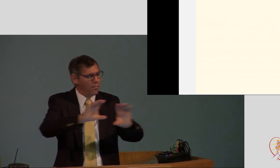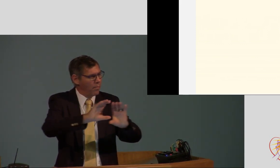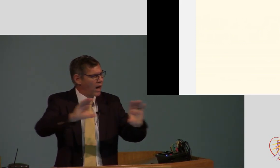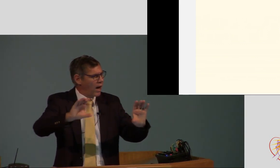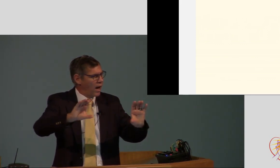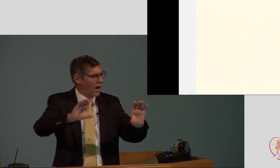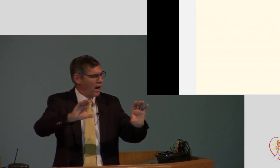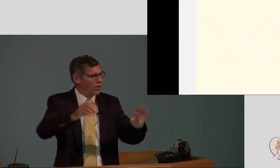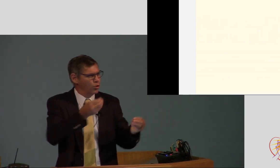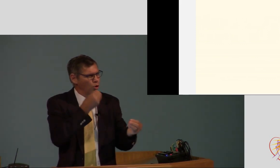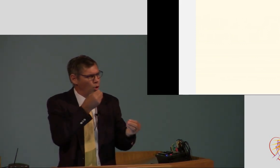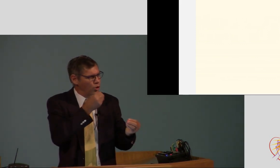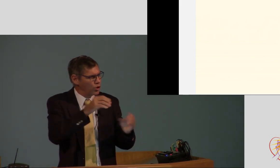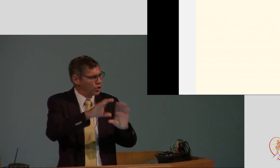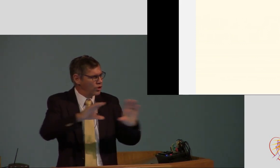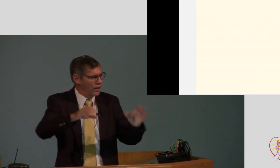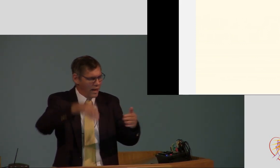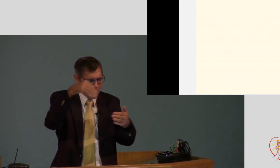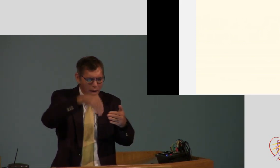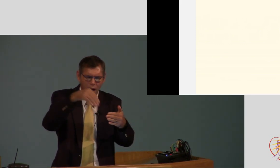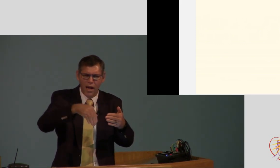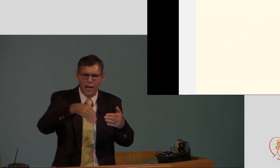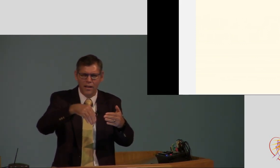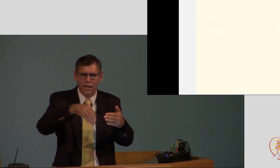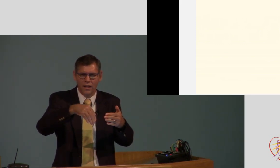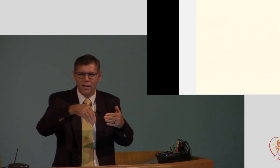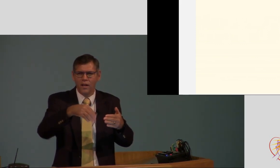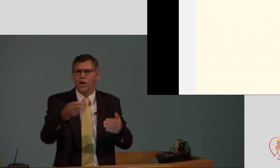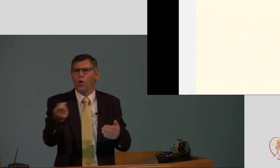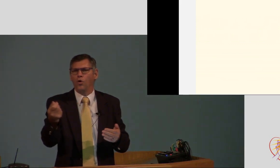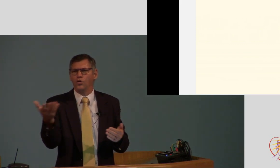Blikke, soos kos en binne-in, kos hoeveel?